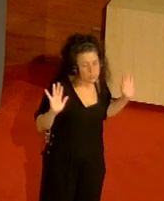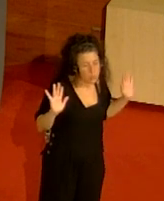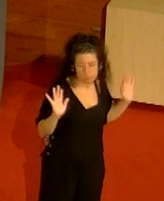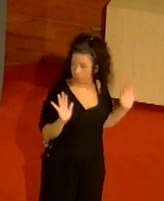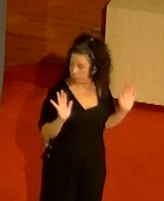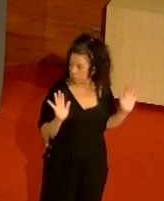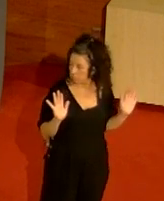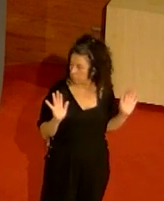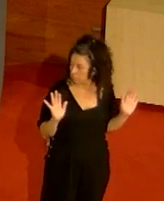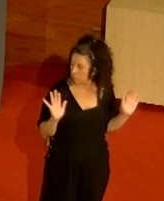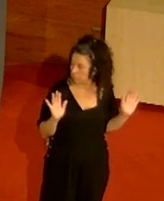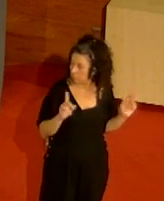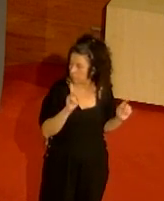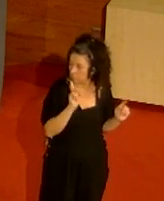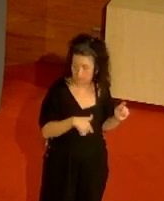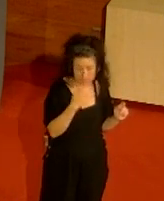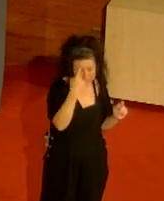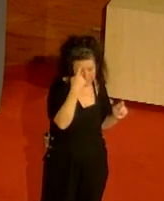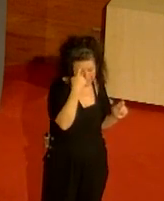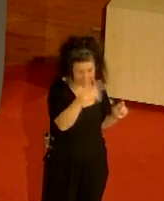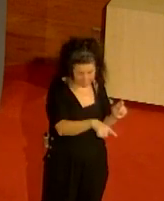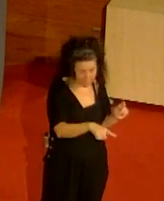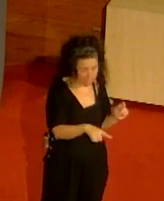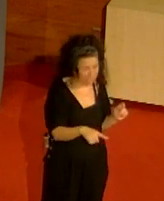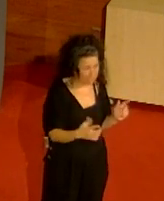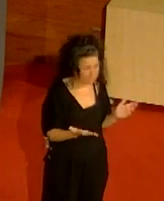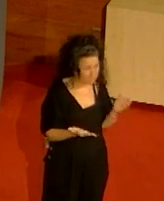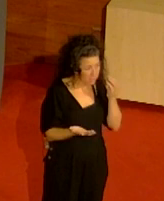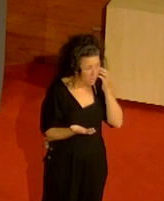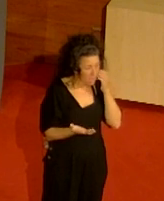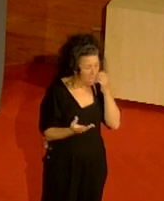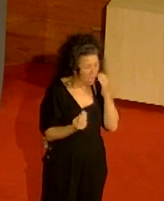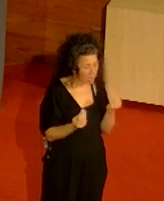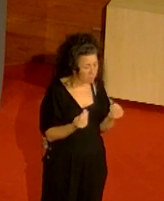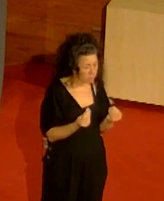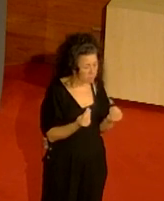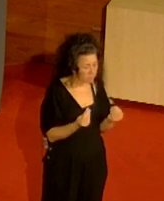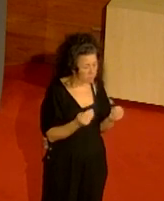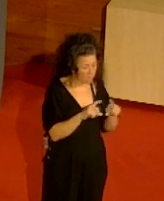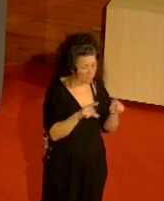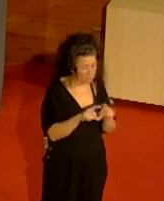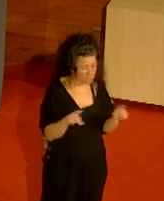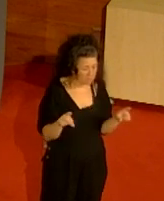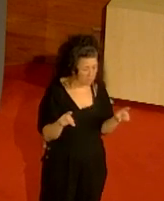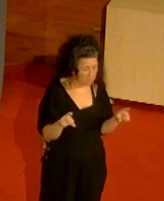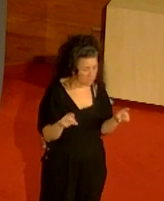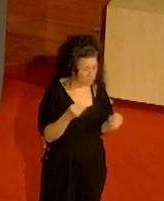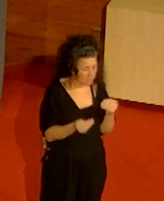oye. Y también ser consciente de que al final, pues claro, muchas de estas entidades, ¿qué ponen? Ponen una